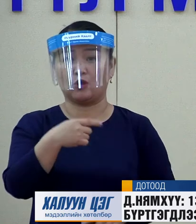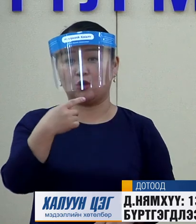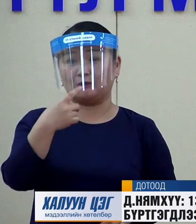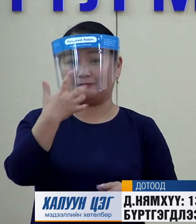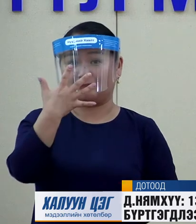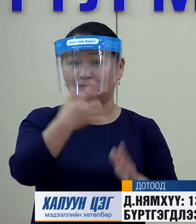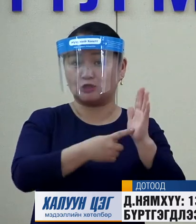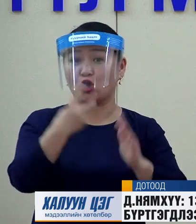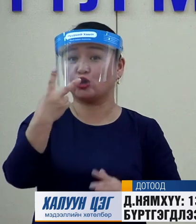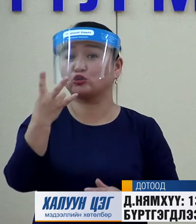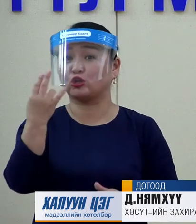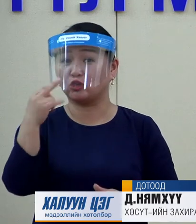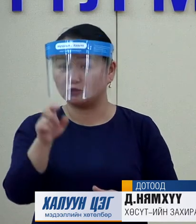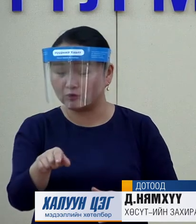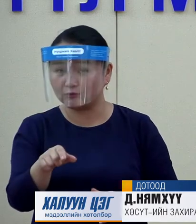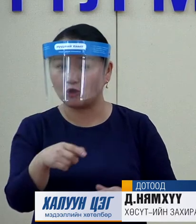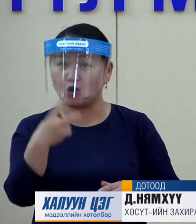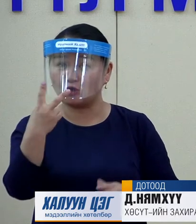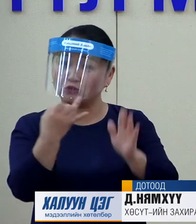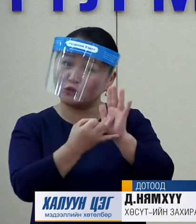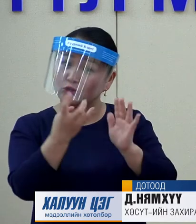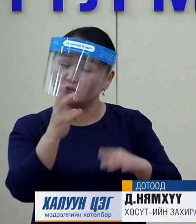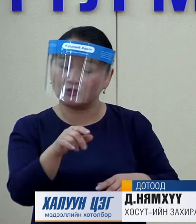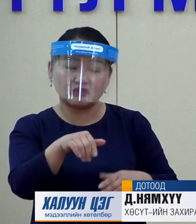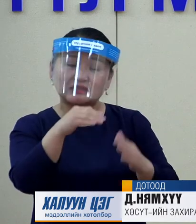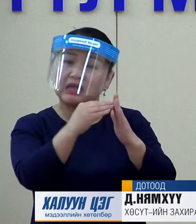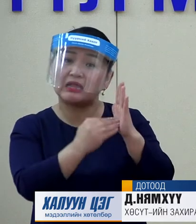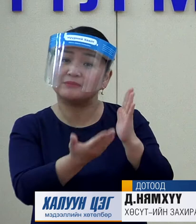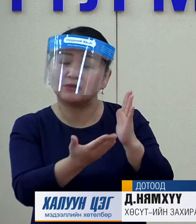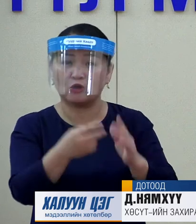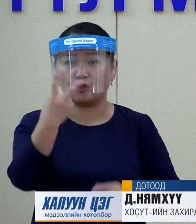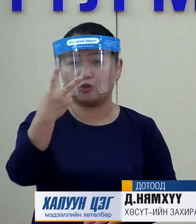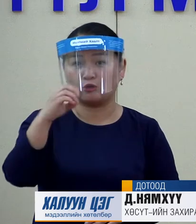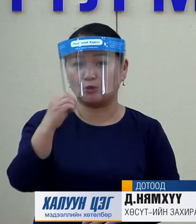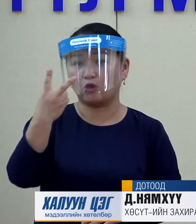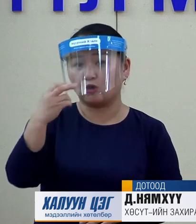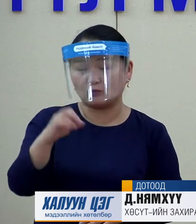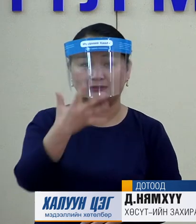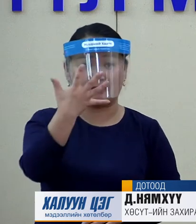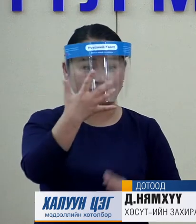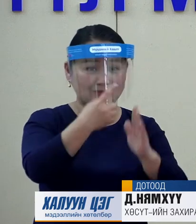шинжилгээнд. Ингээд энийг тайлбарлаж хэлэх юм бол 2020 оны